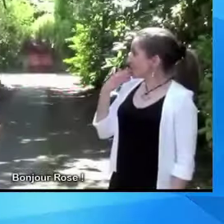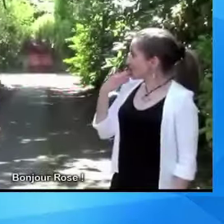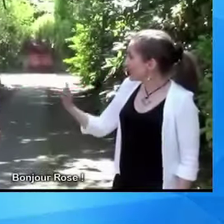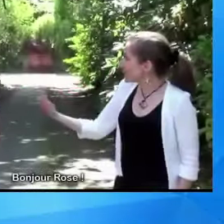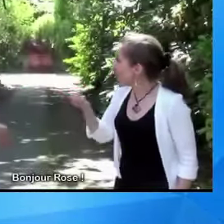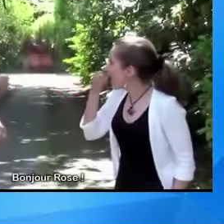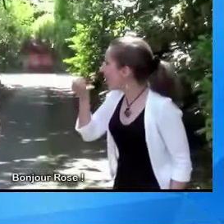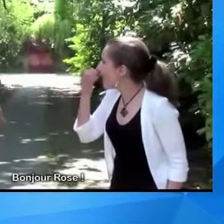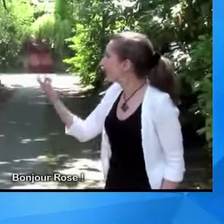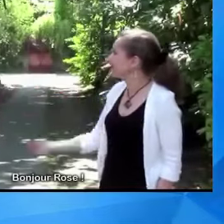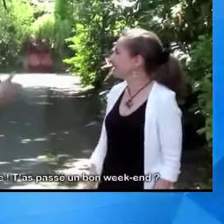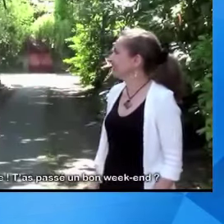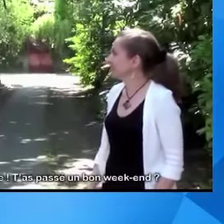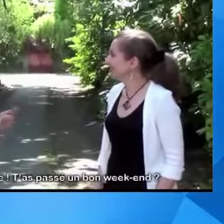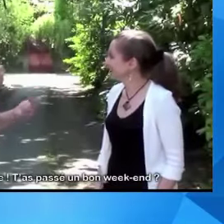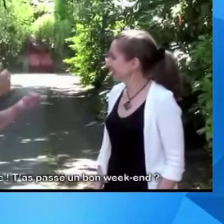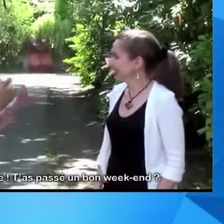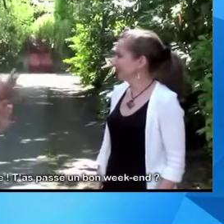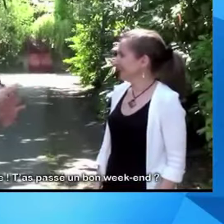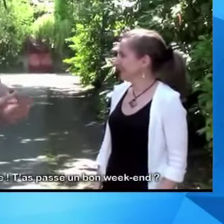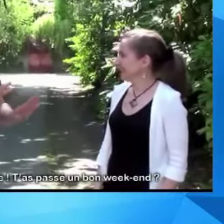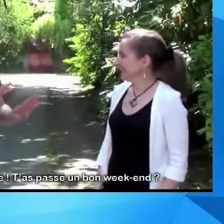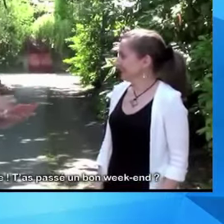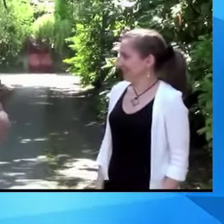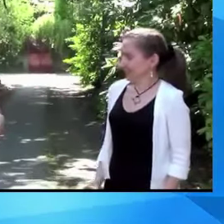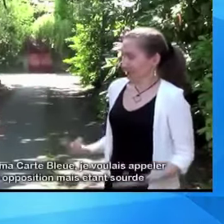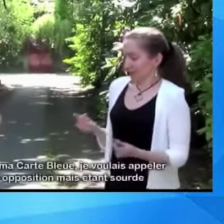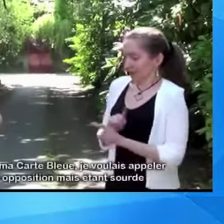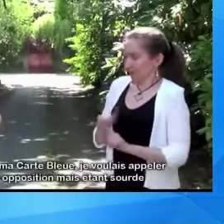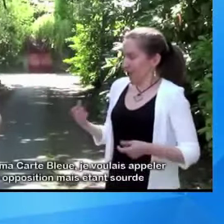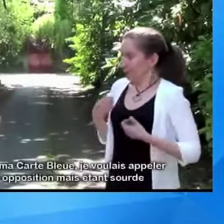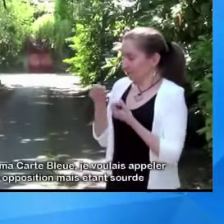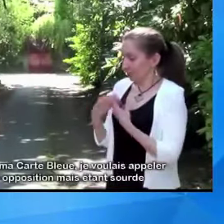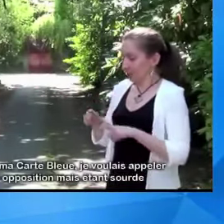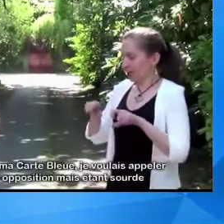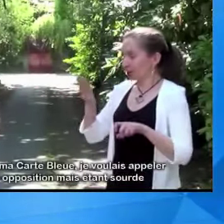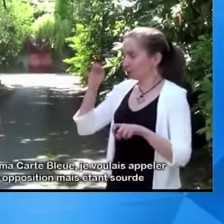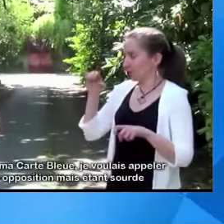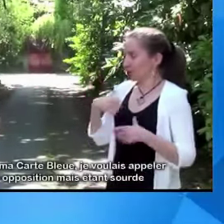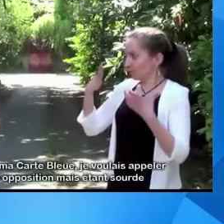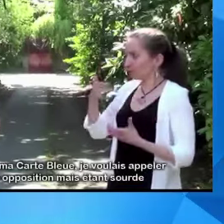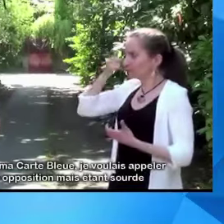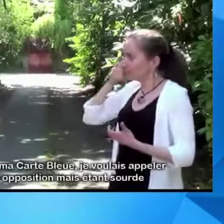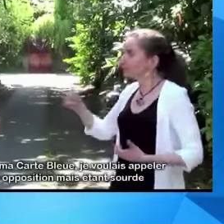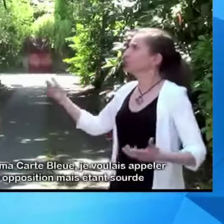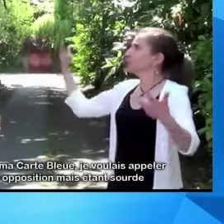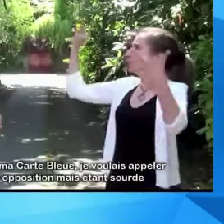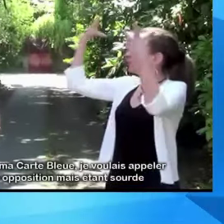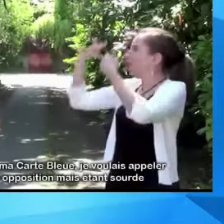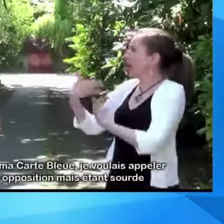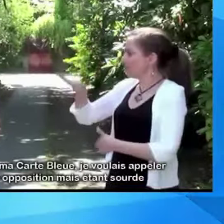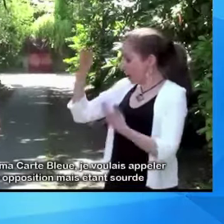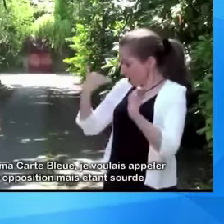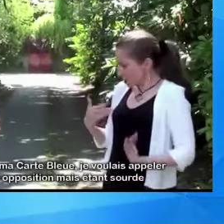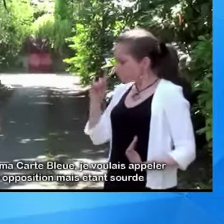client de votre part, et puis lui souffler les infos après, quand il est au téléphone. Eh bien, un service baptisé Défi Line propose des téléconseillers